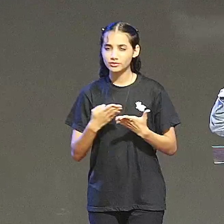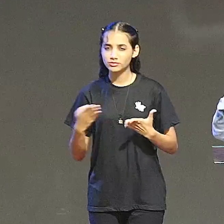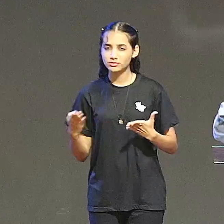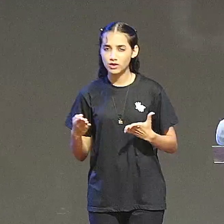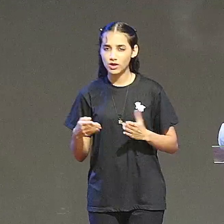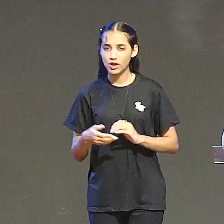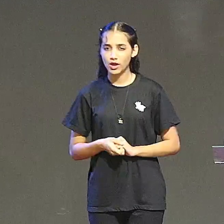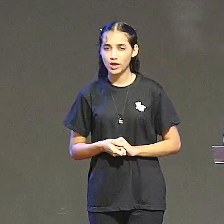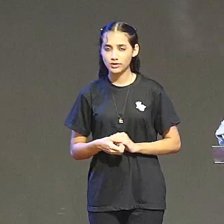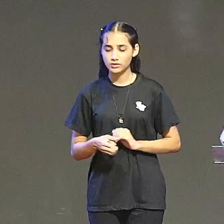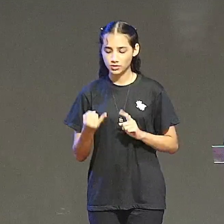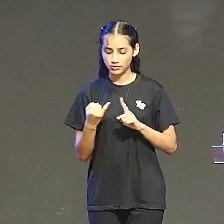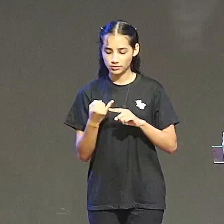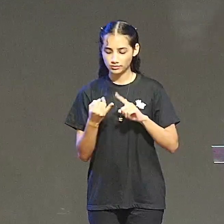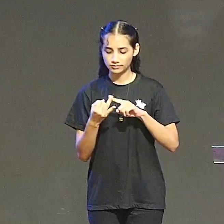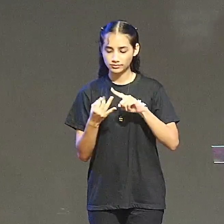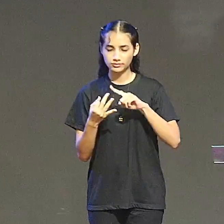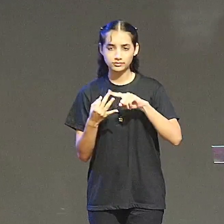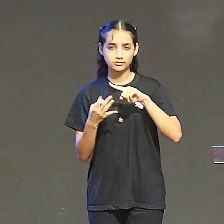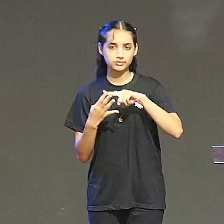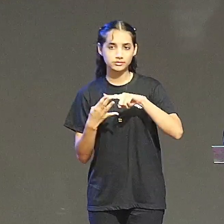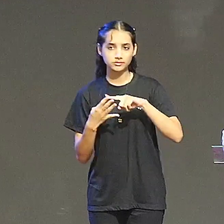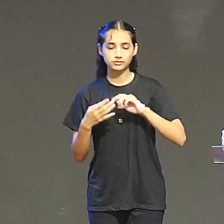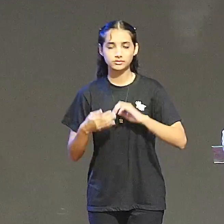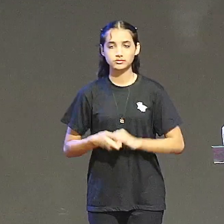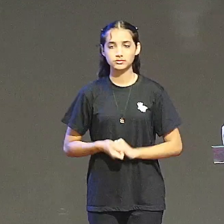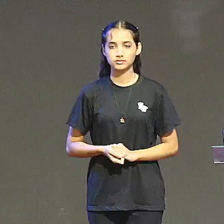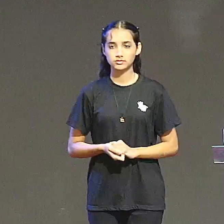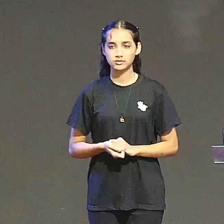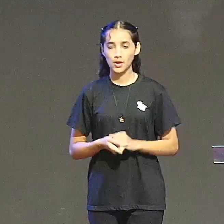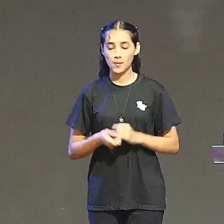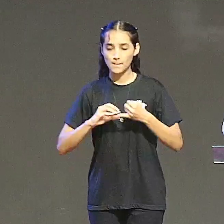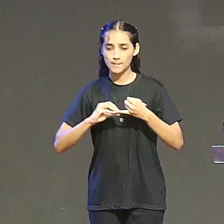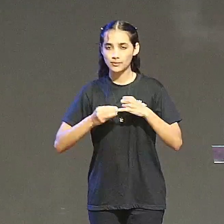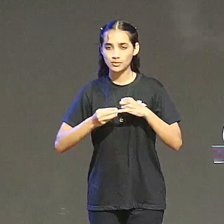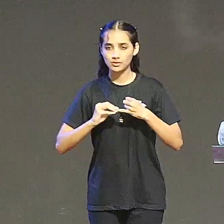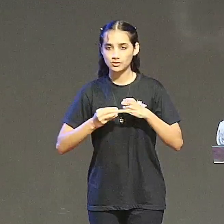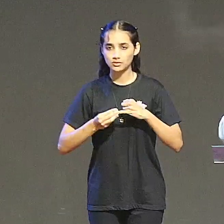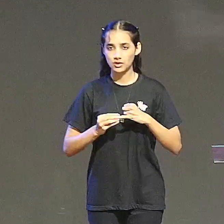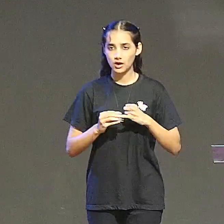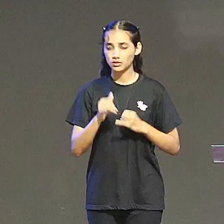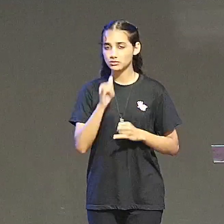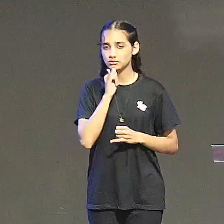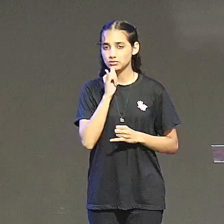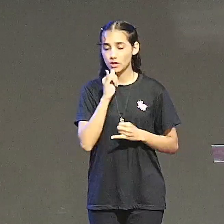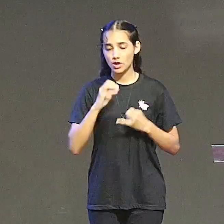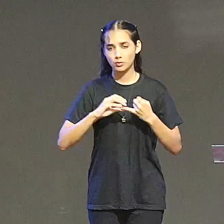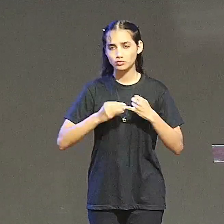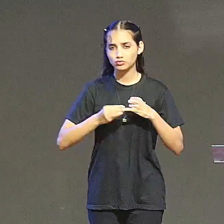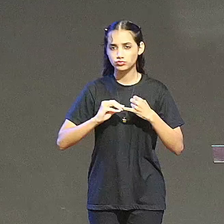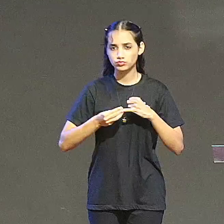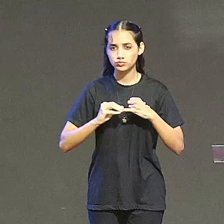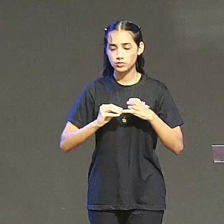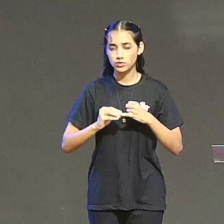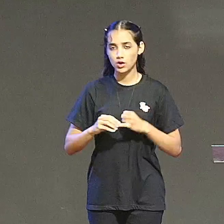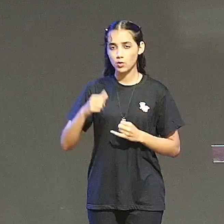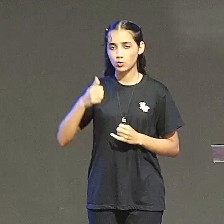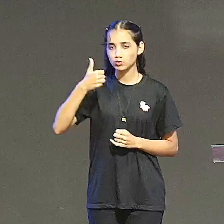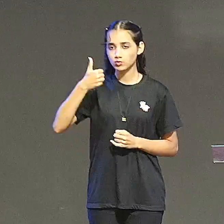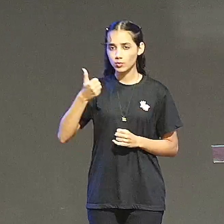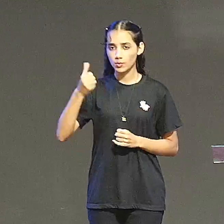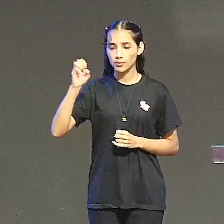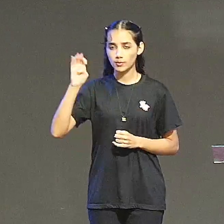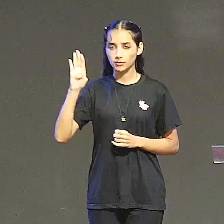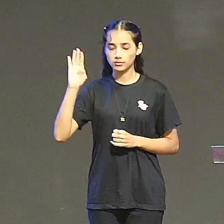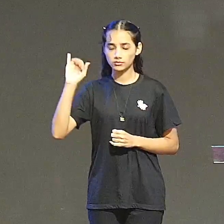bilhão de de feijões bilhão é um número muito grande que às vezes a gente usa naturalmente mas não tem noção